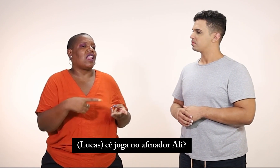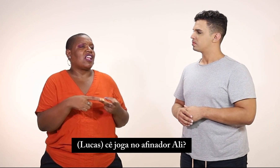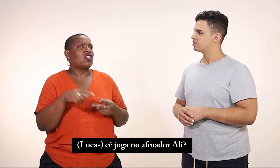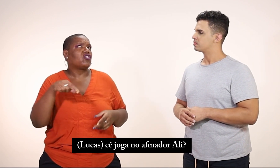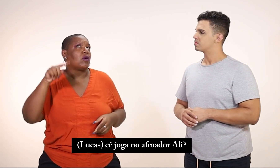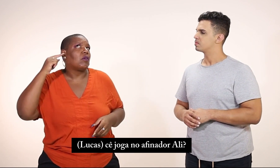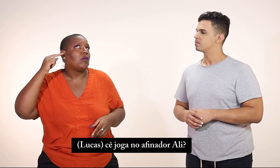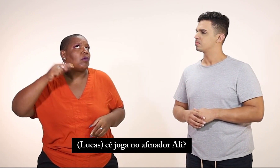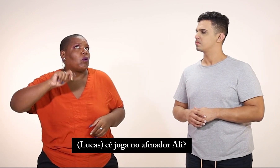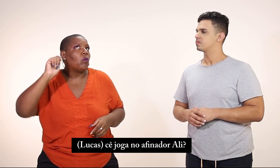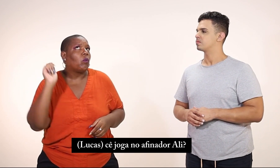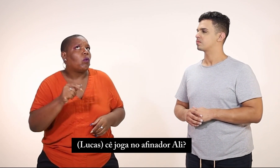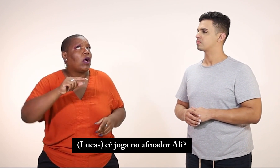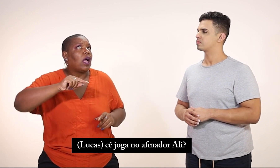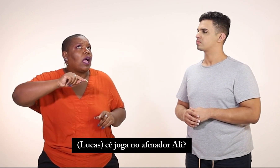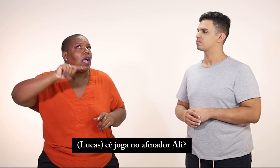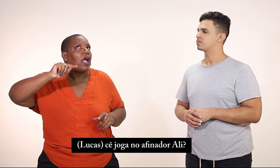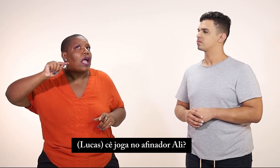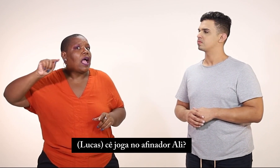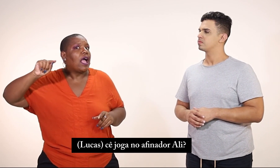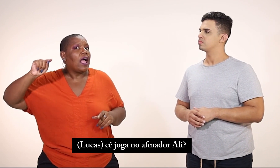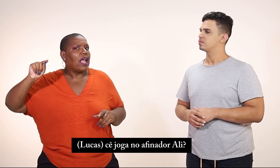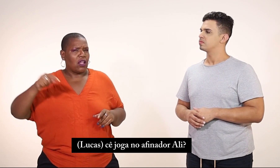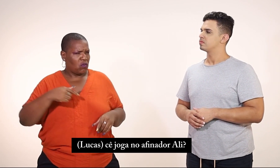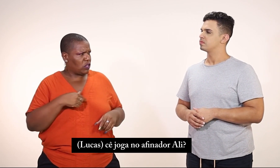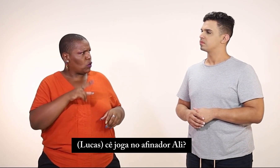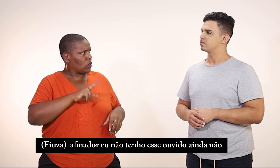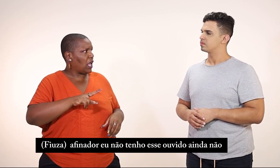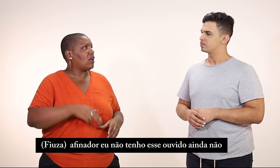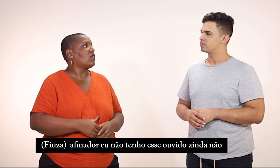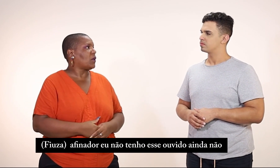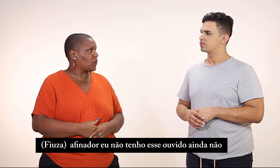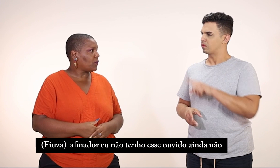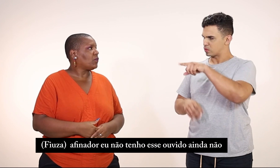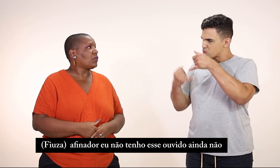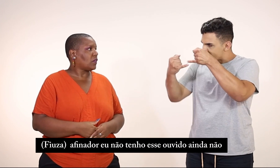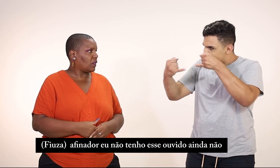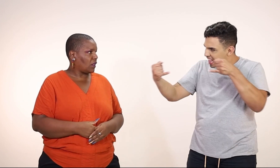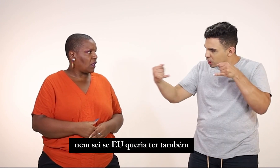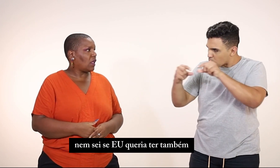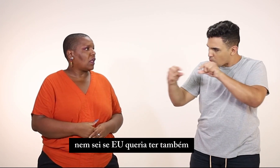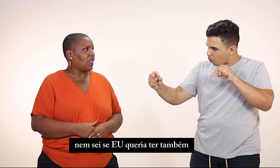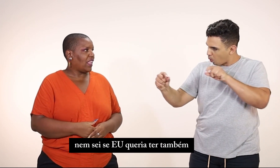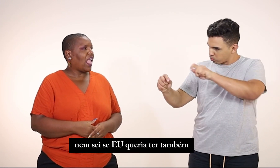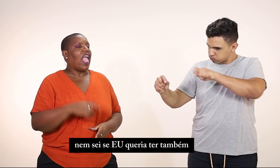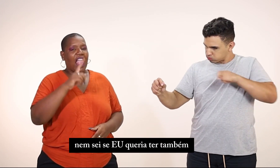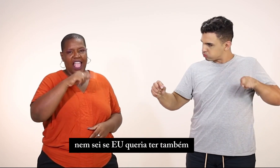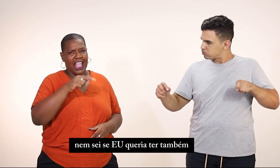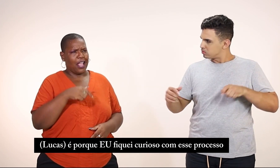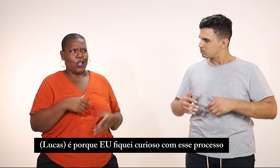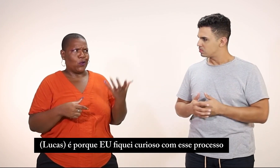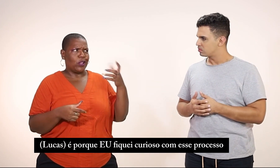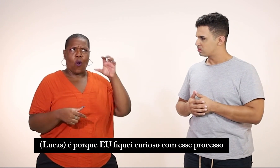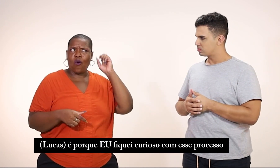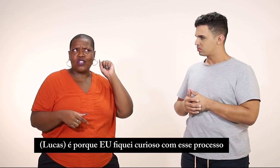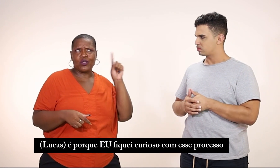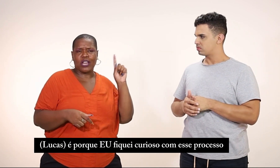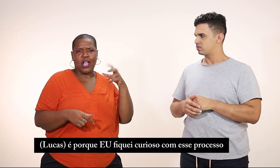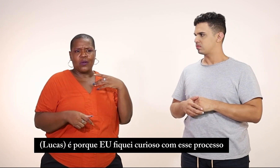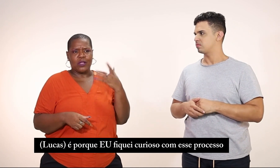lá e afinava. Você joga num afinador ali? Afinador, eu não tenho esse ouvido ainda não. Nem sei se eu queria ter também. É porque eu fiquei curioso com esse processo. Eu olhei